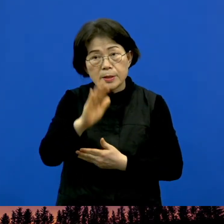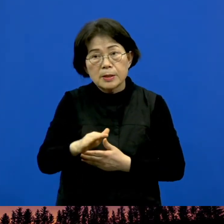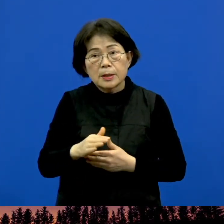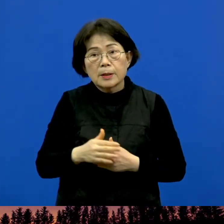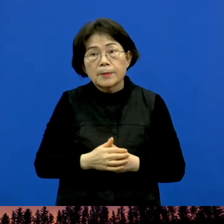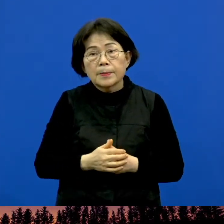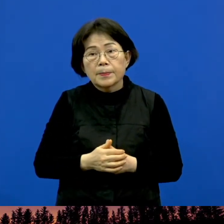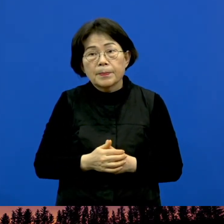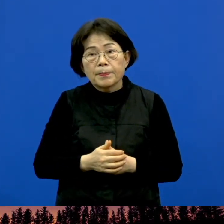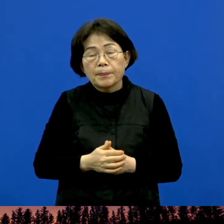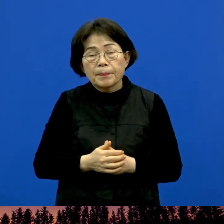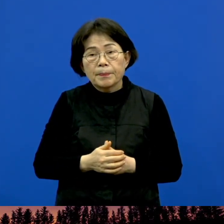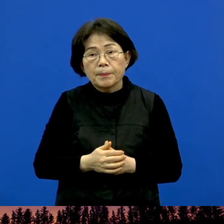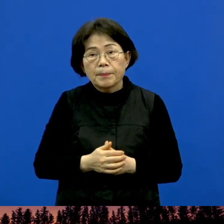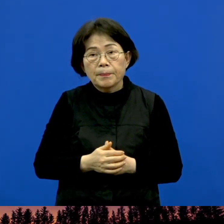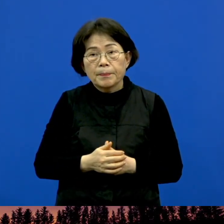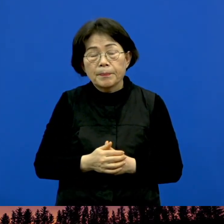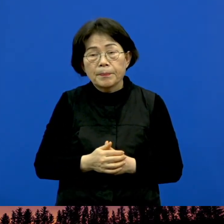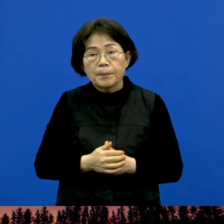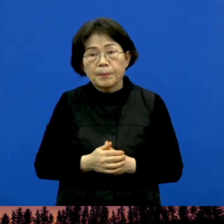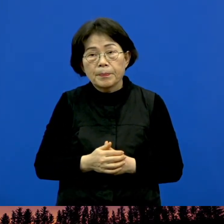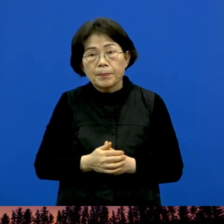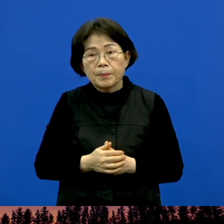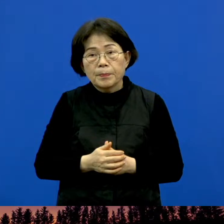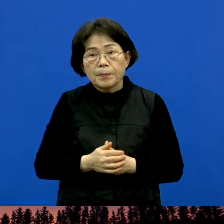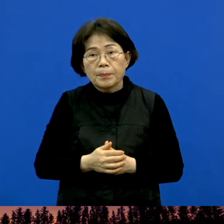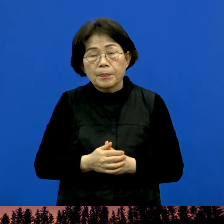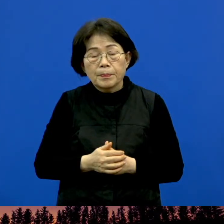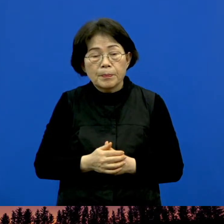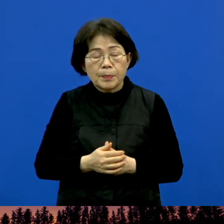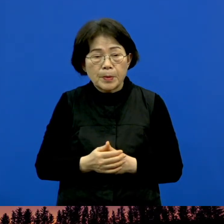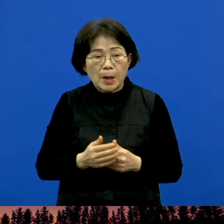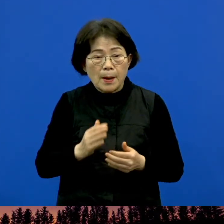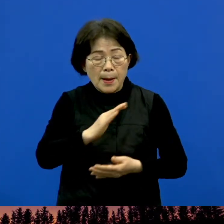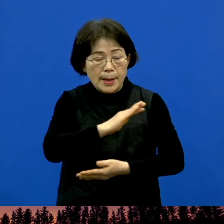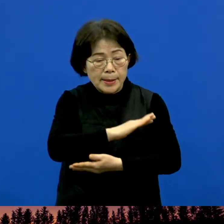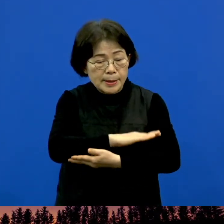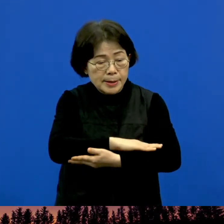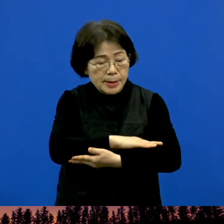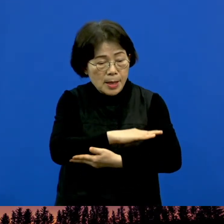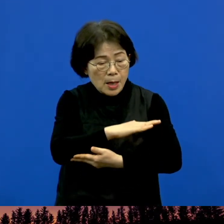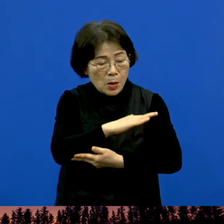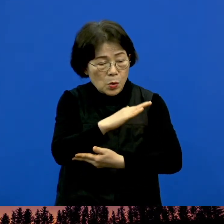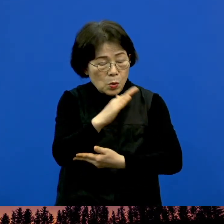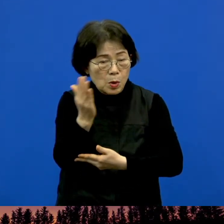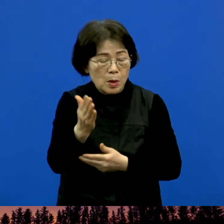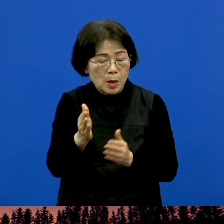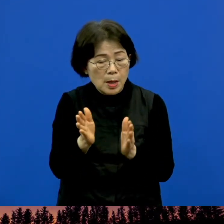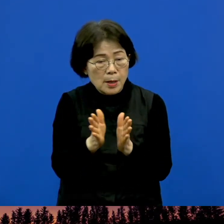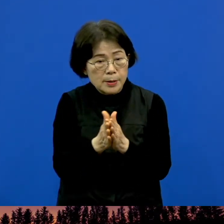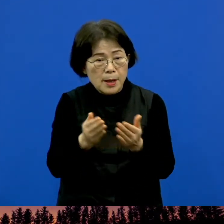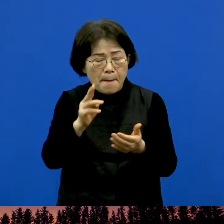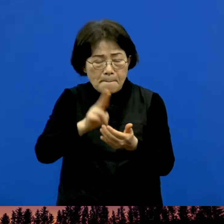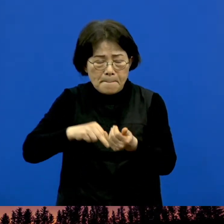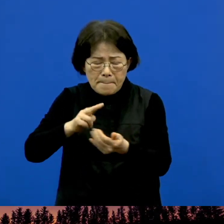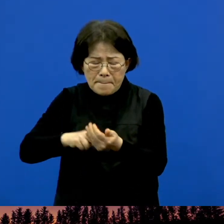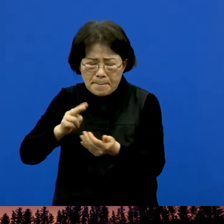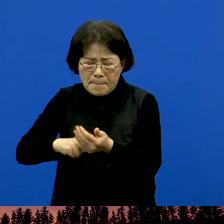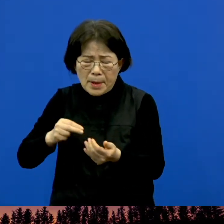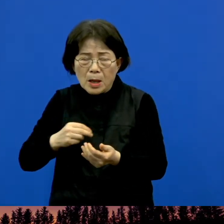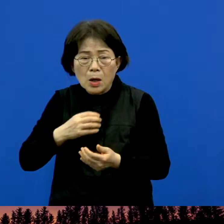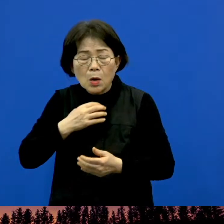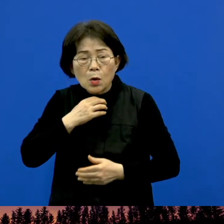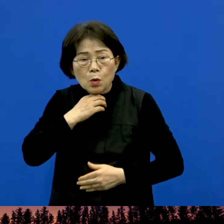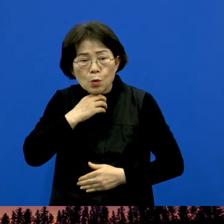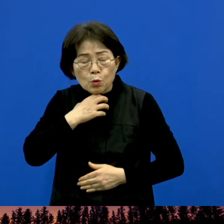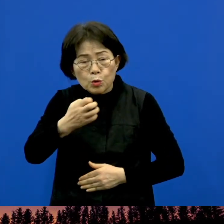대가니까 경영학의 구루니까 뭐 어마어마한 책들을 계속 쓰면 베스트셀러거든. 계속 90세